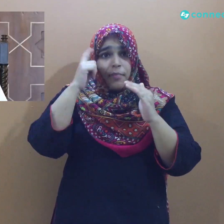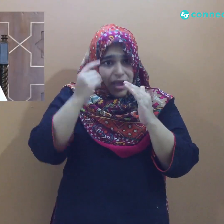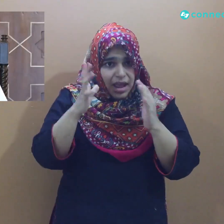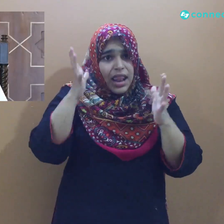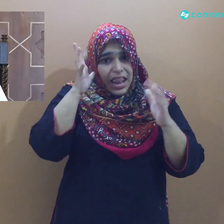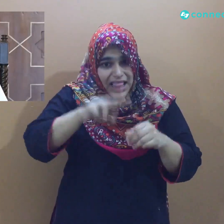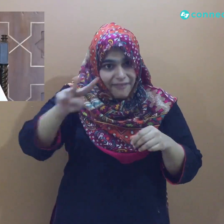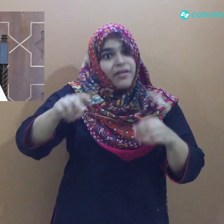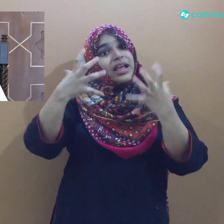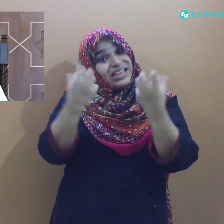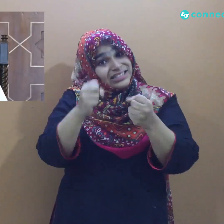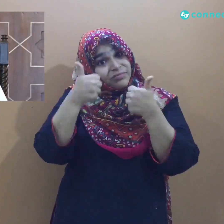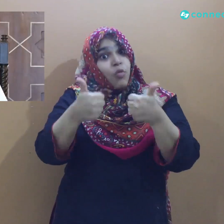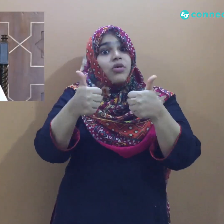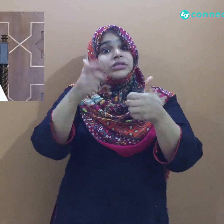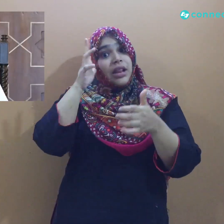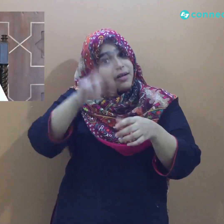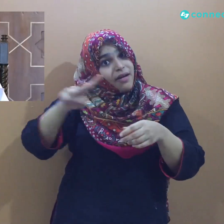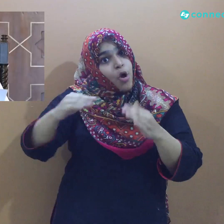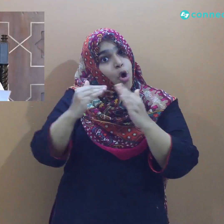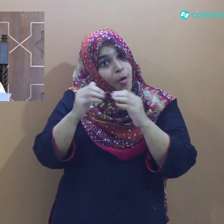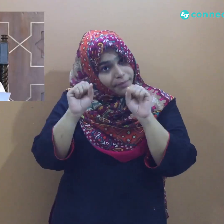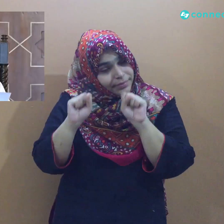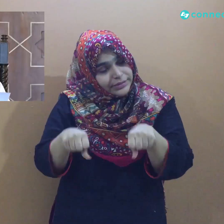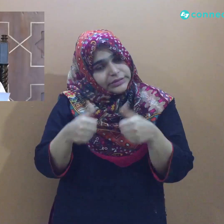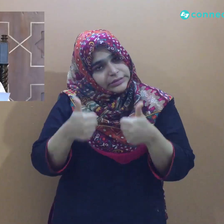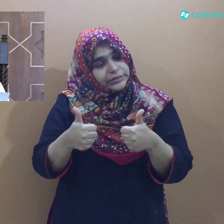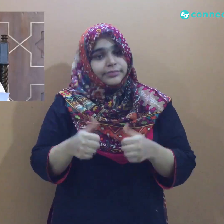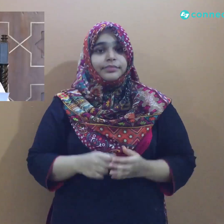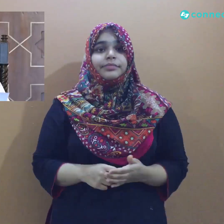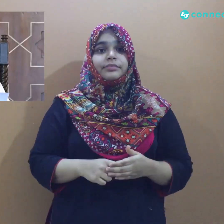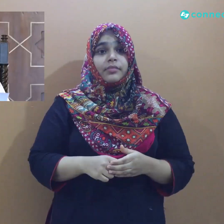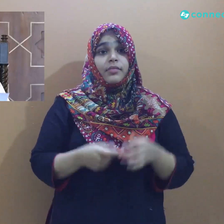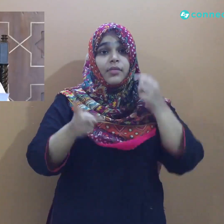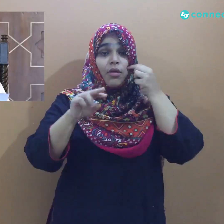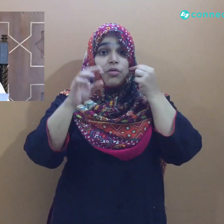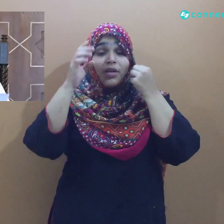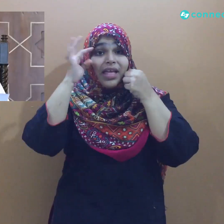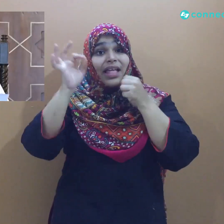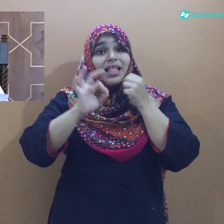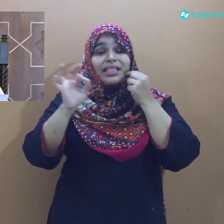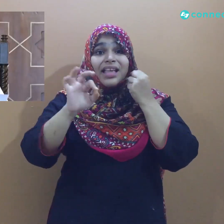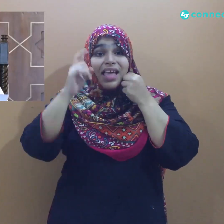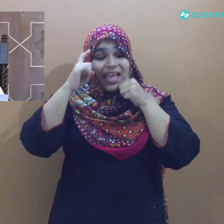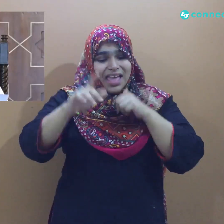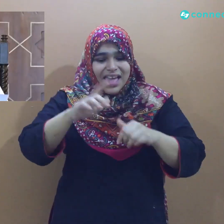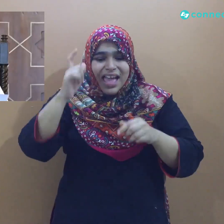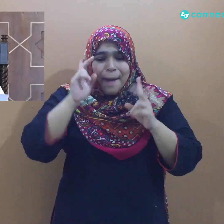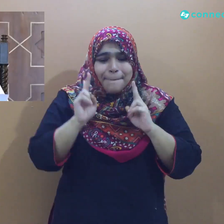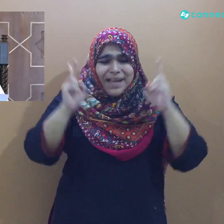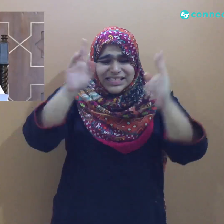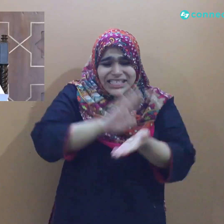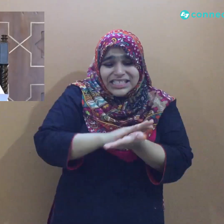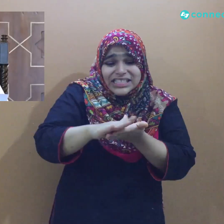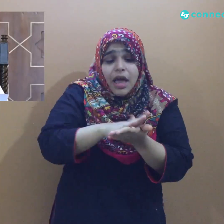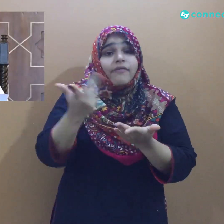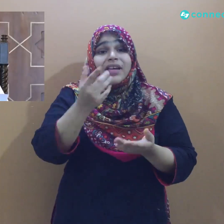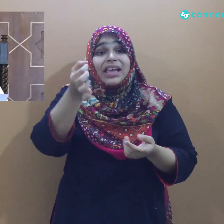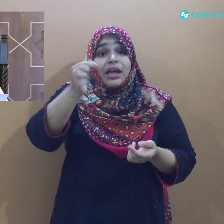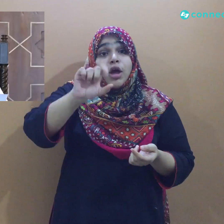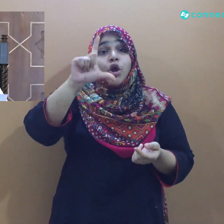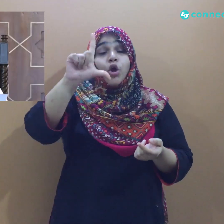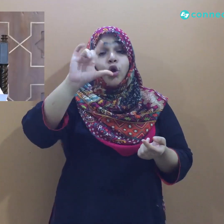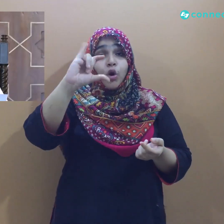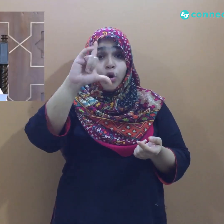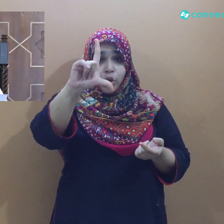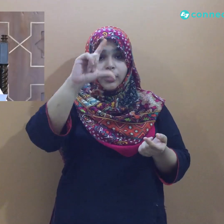اہتمام کیا جائے۔ مسجد کے فرش کو صاف رکھنے کے لیے اور کرنے کے لیے پانی میں کلورین کا محلول بنا کر